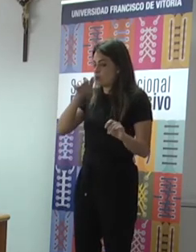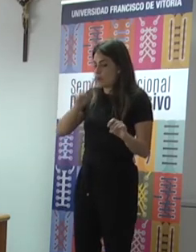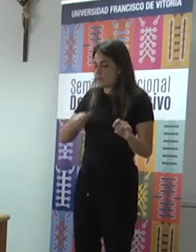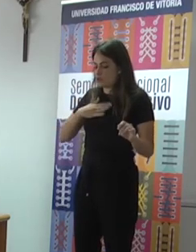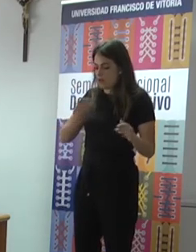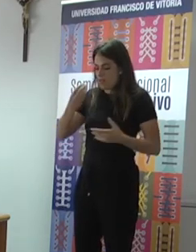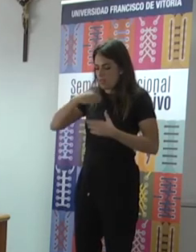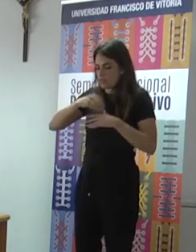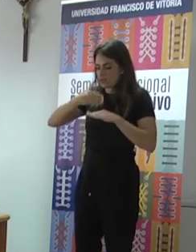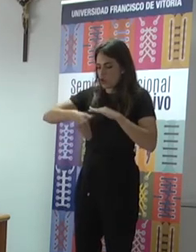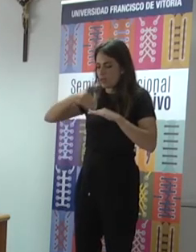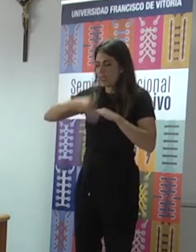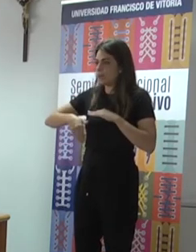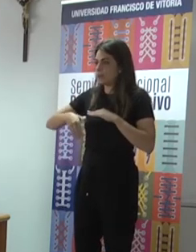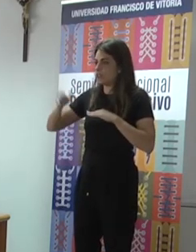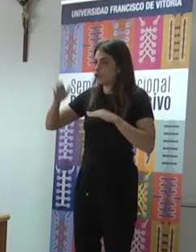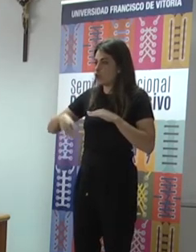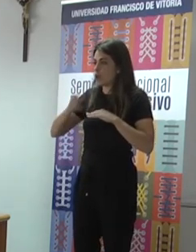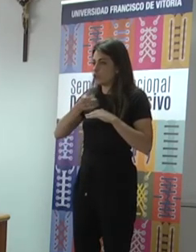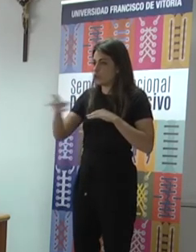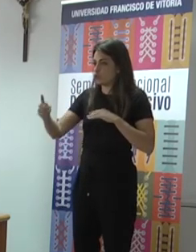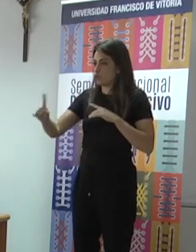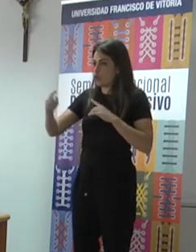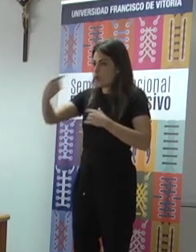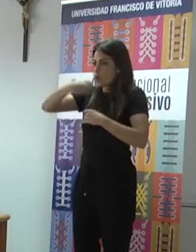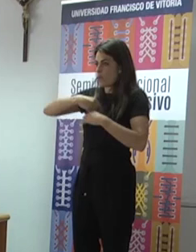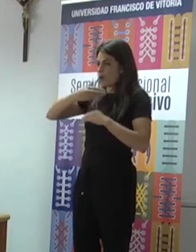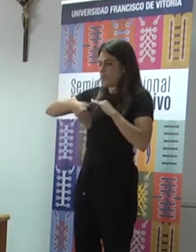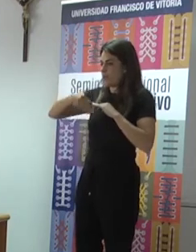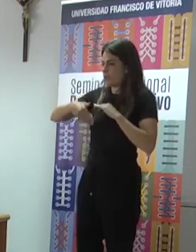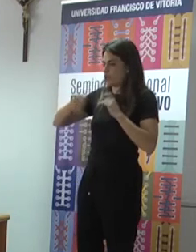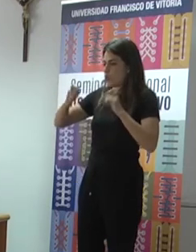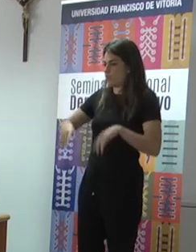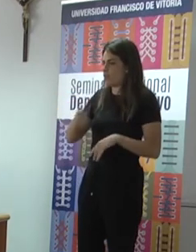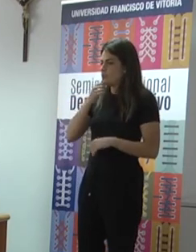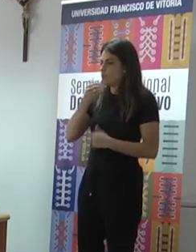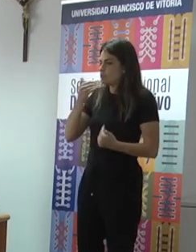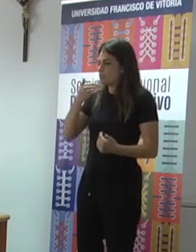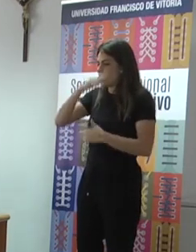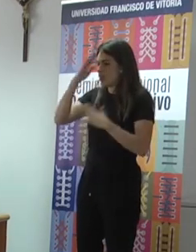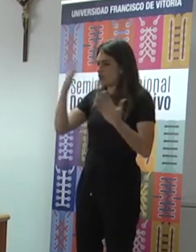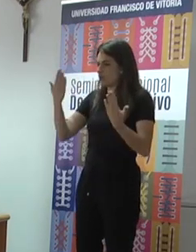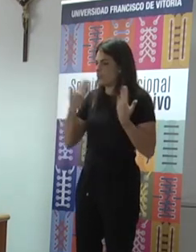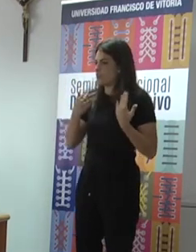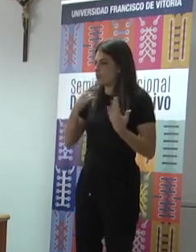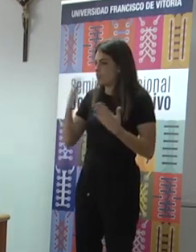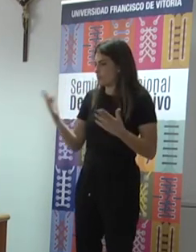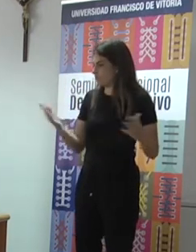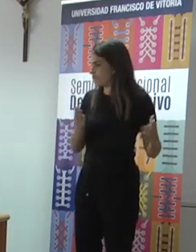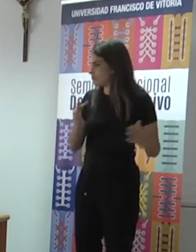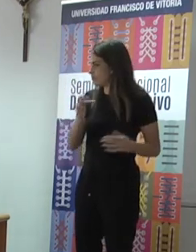mismo, ¿quiénes somos nosotros para ponerle límites a él? Así que muchísimas gracias por vuestra atención y creo que ya pasamos a la pregunta, ¿no?